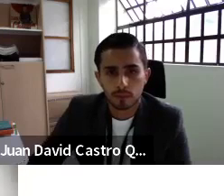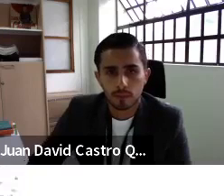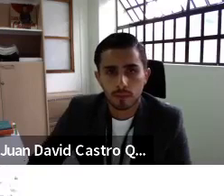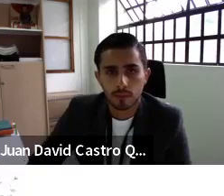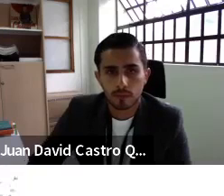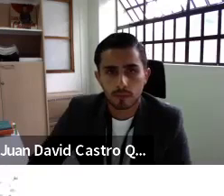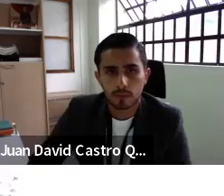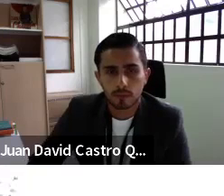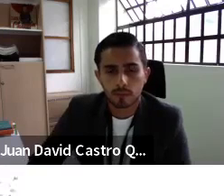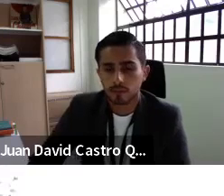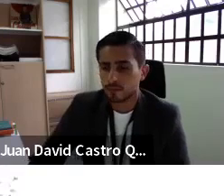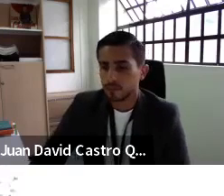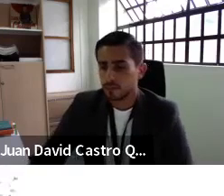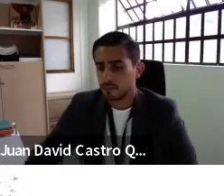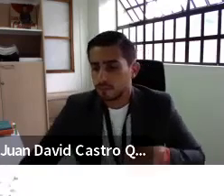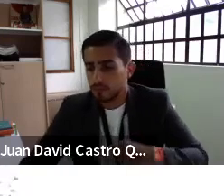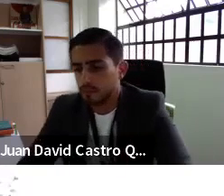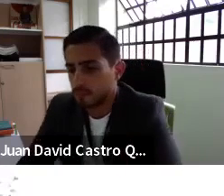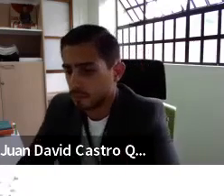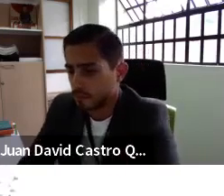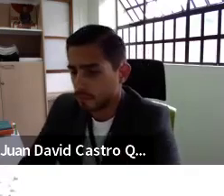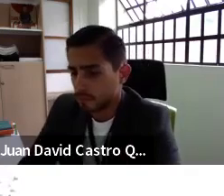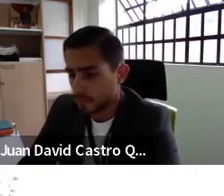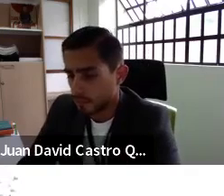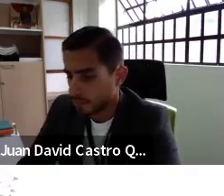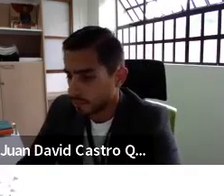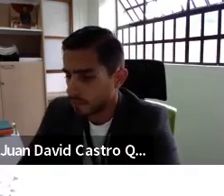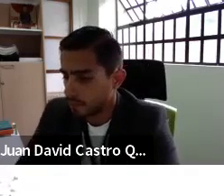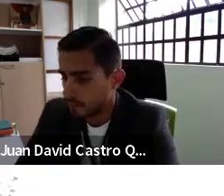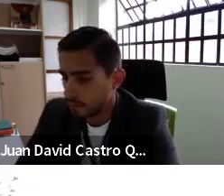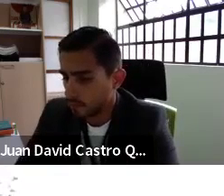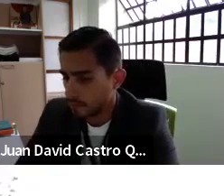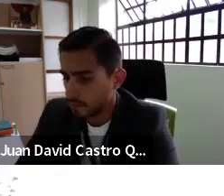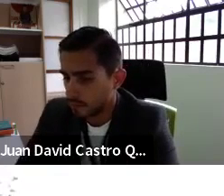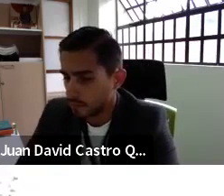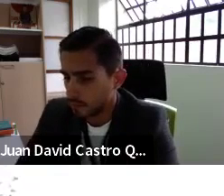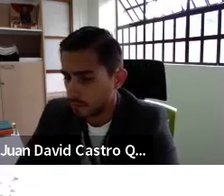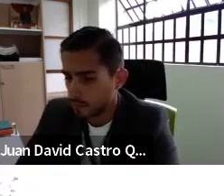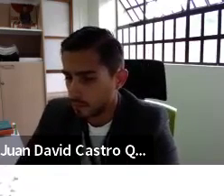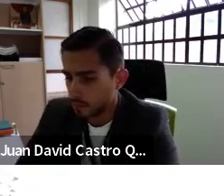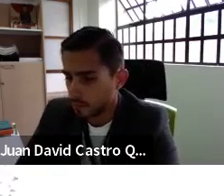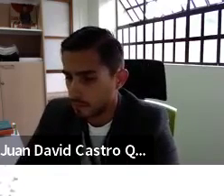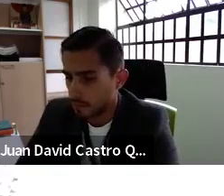que se articulen más con las comunidades teniendo en cuenta que son